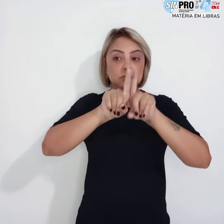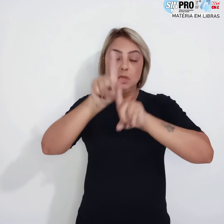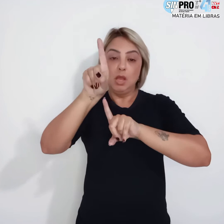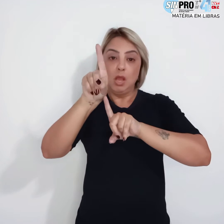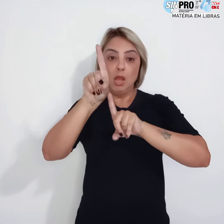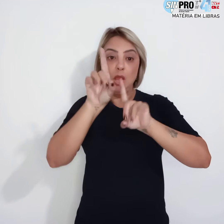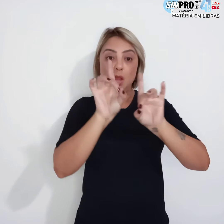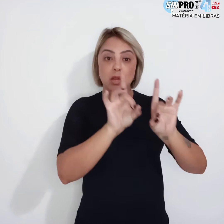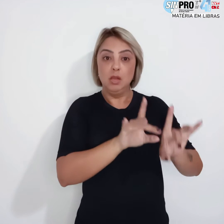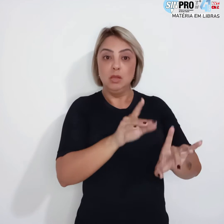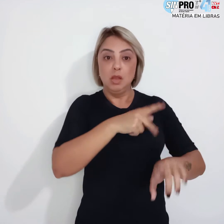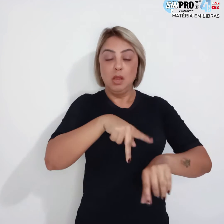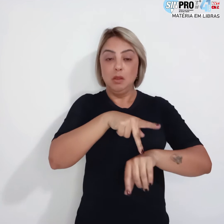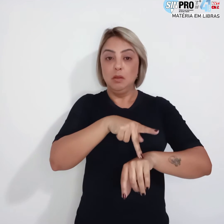todo o país foi de